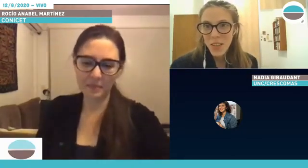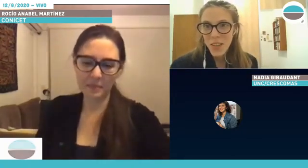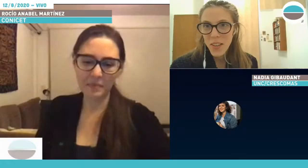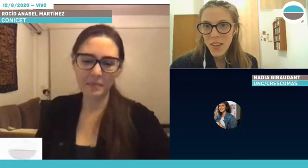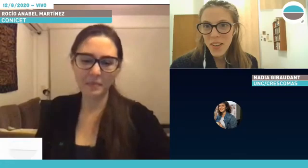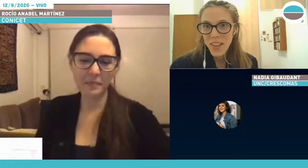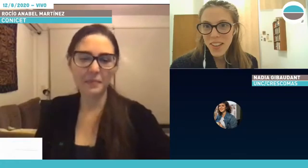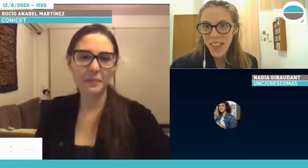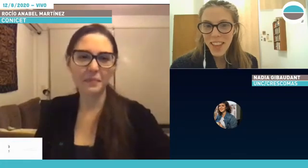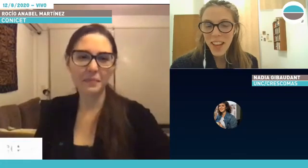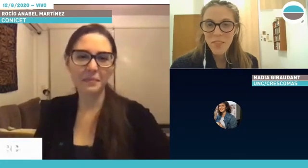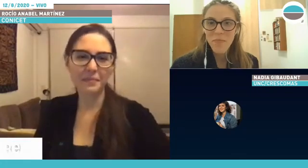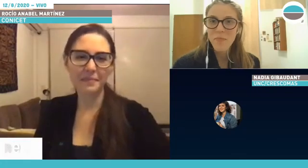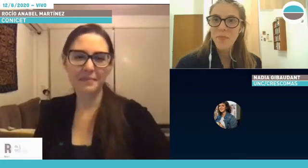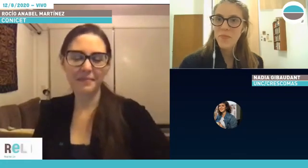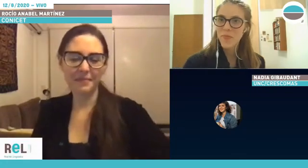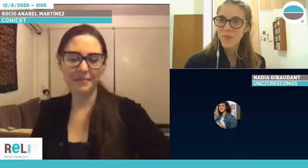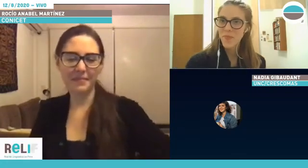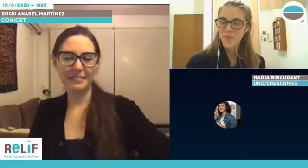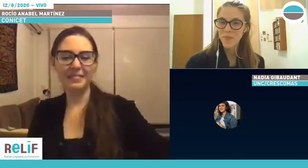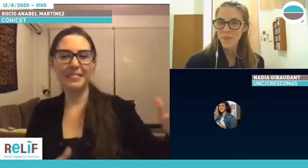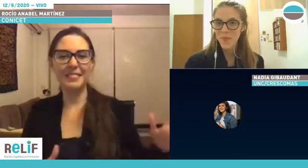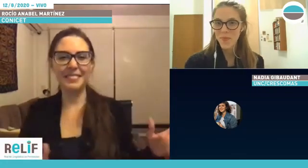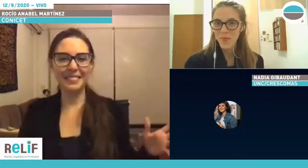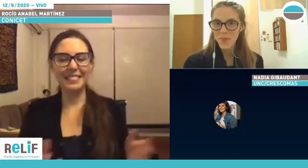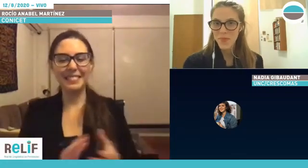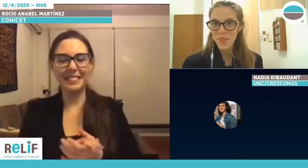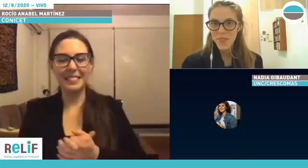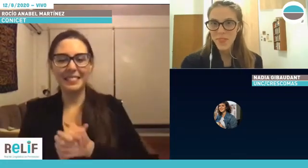¿Me sumo? Dale, dale.